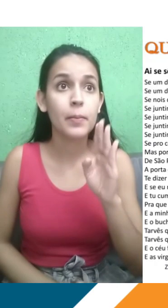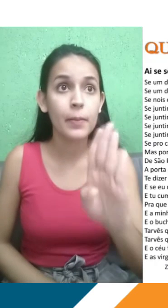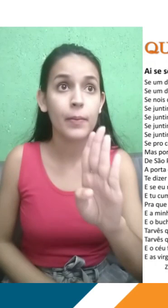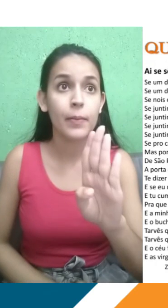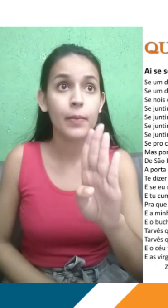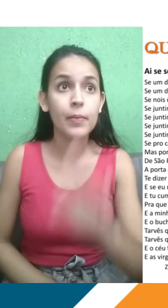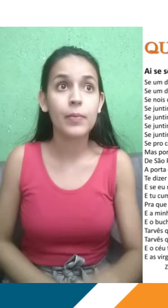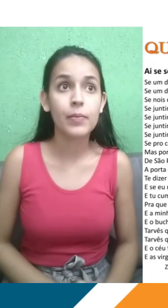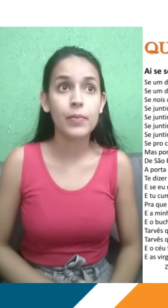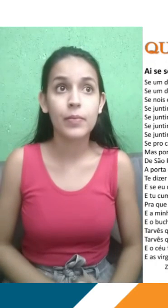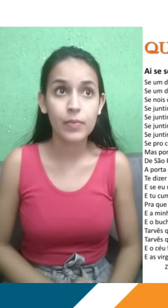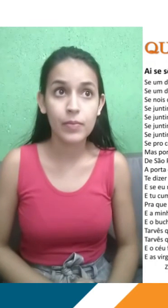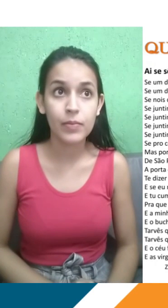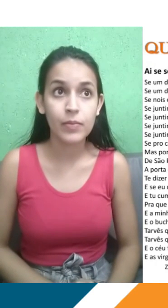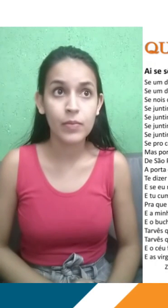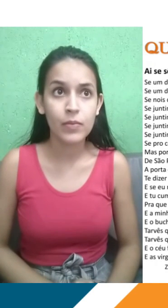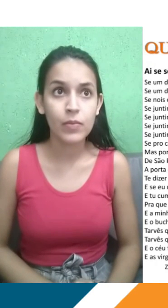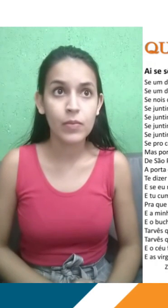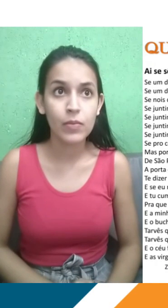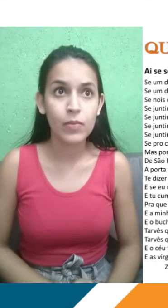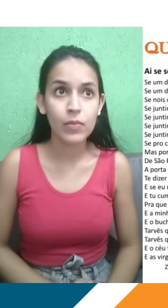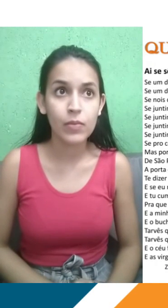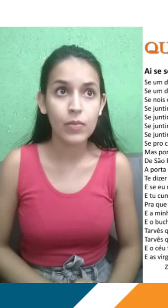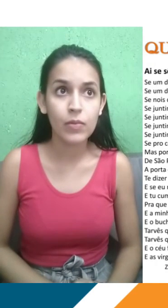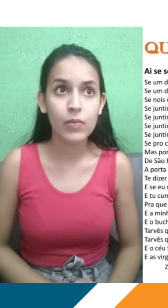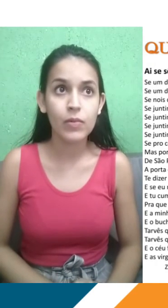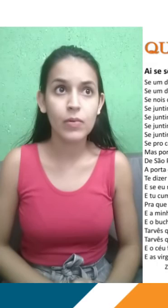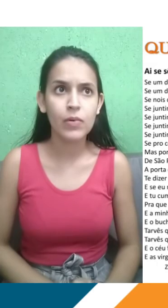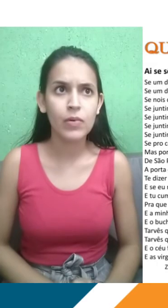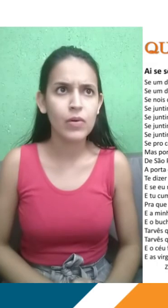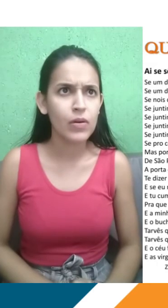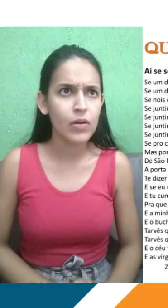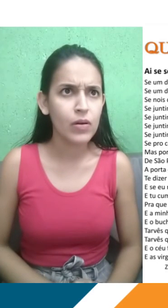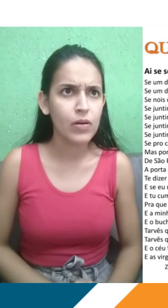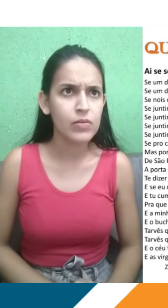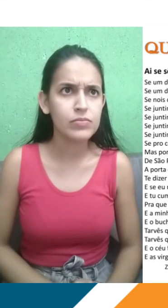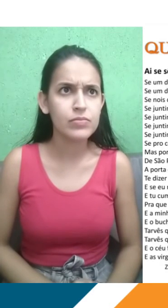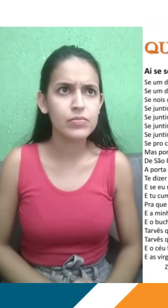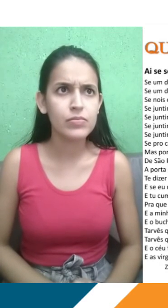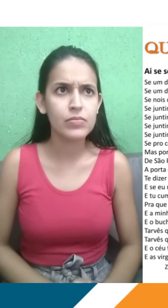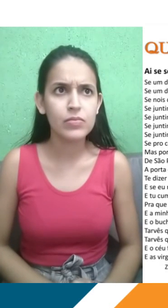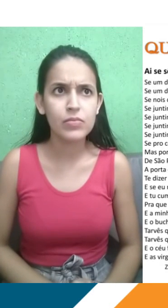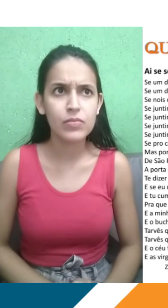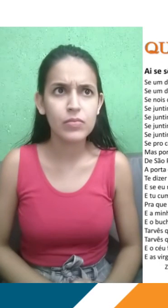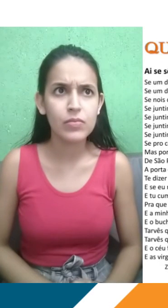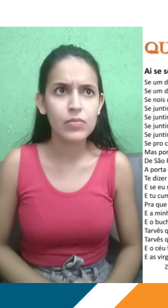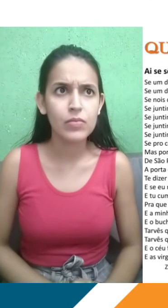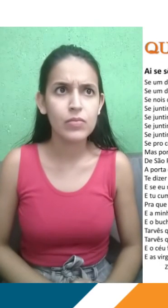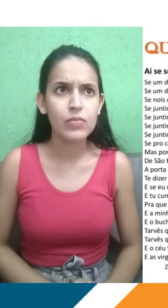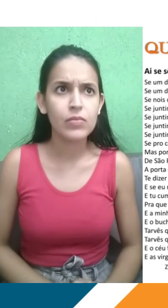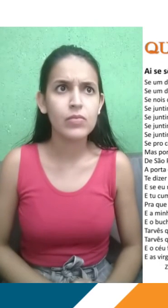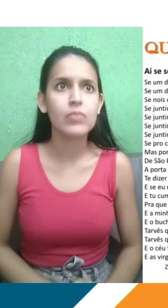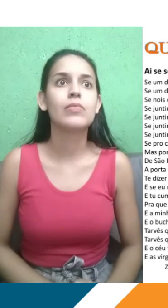possível invalidar a alternativa A, pois no texto não se observa o bom humor do eu lírico. A alternativa C também é